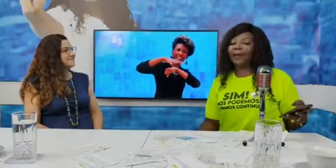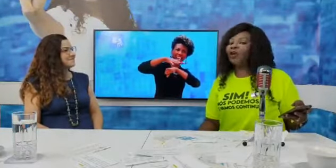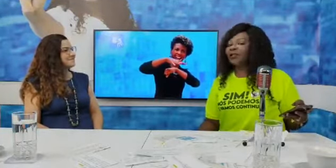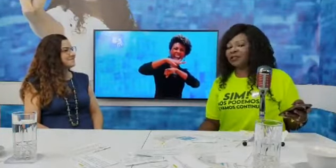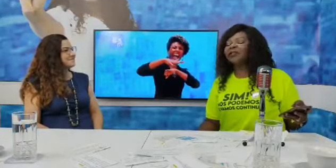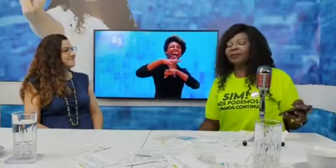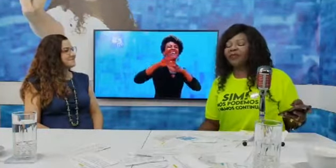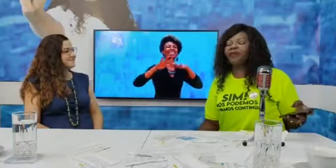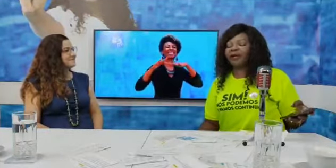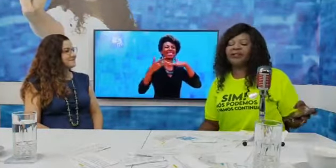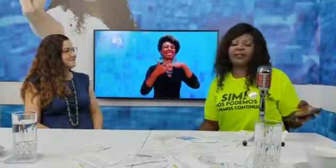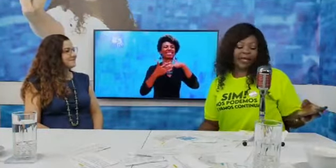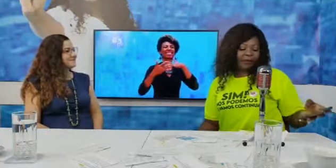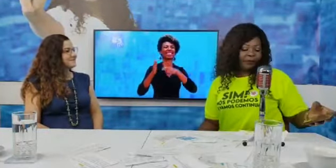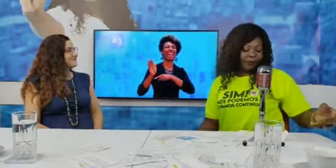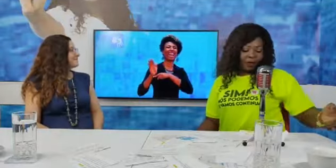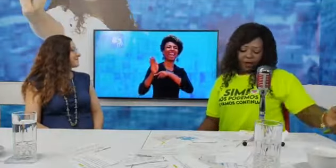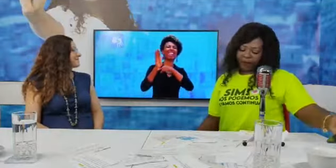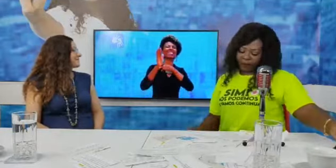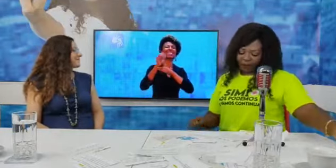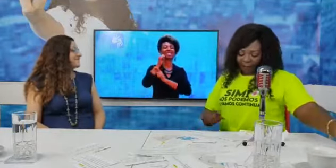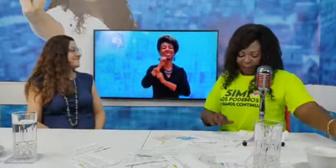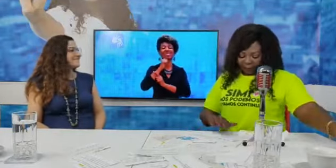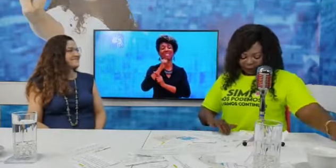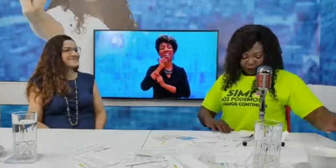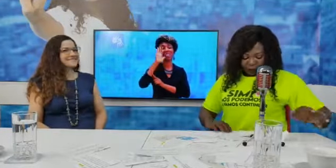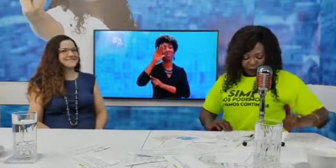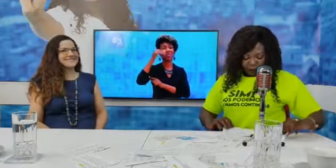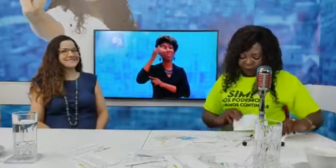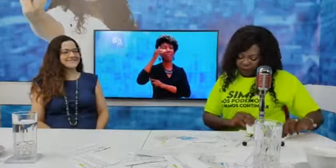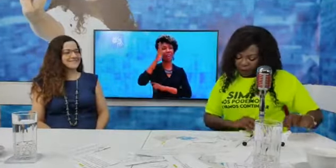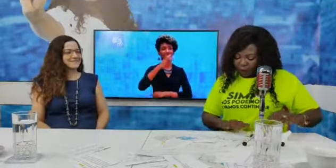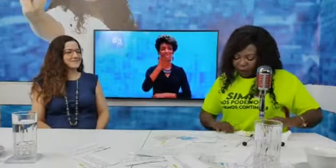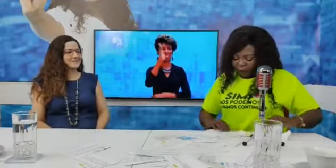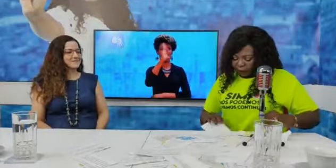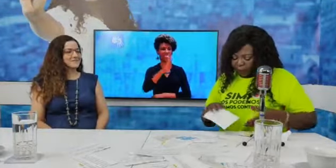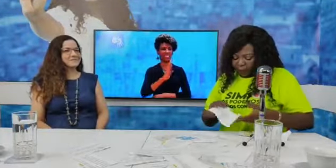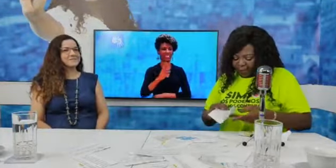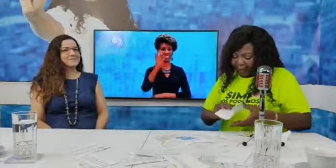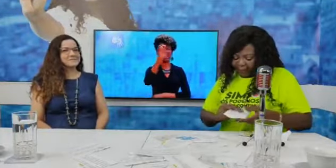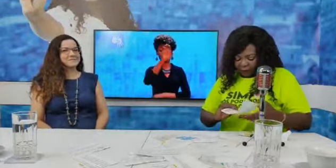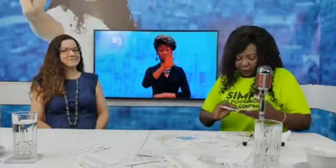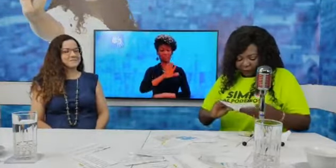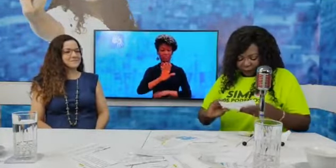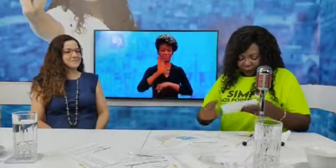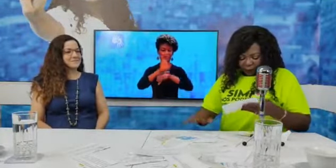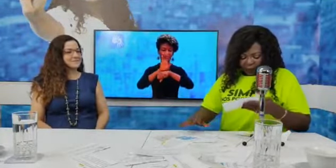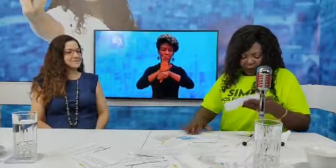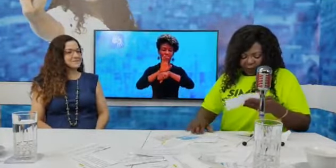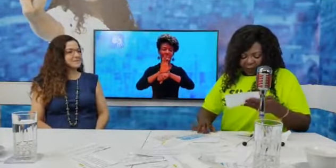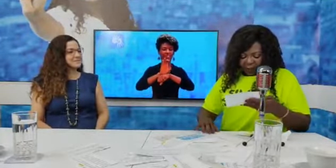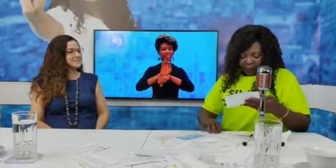ajudar mulheres também fora desse estado. Vamos lá, deixa eu ver, eu vou ler só um pouquinho mais.